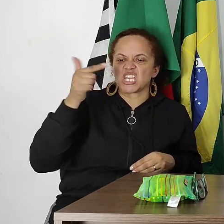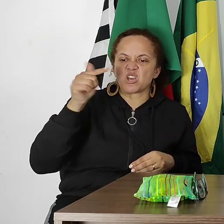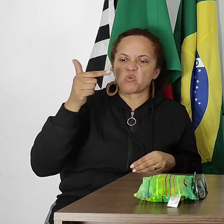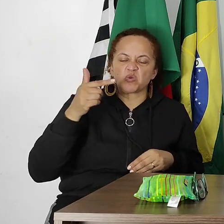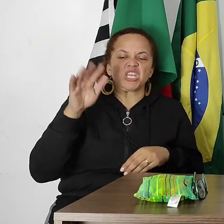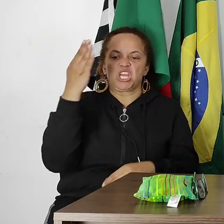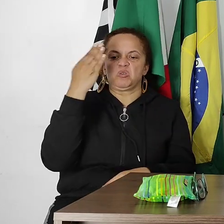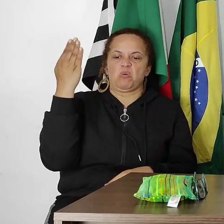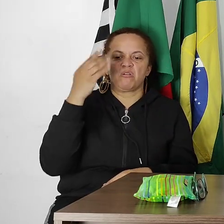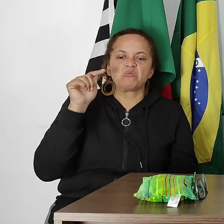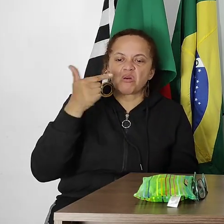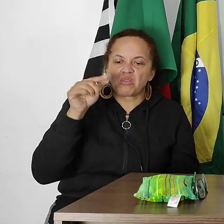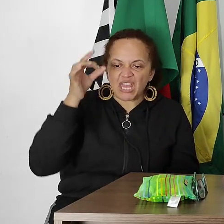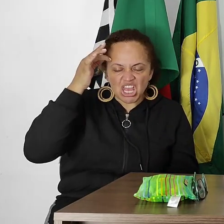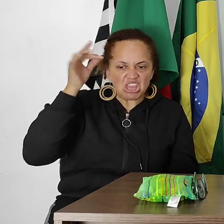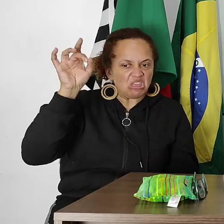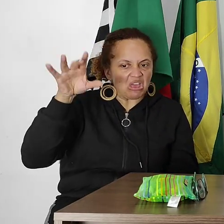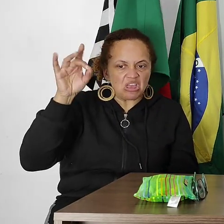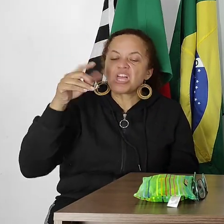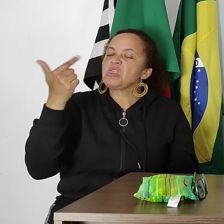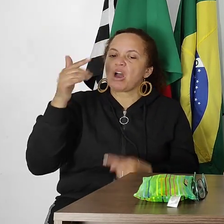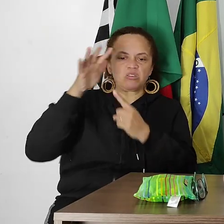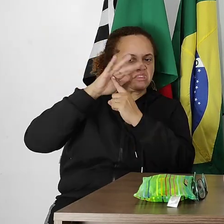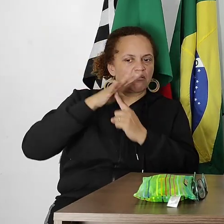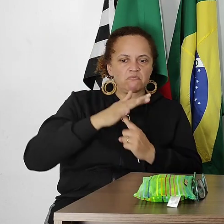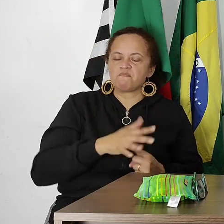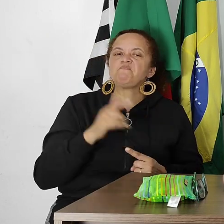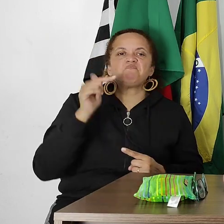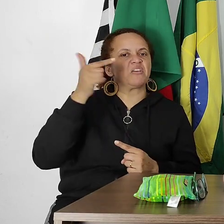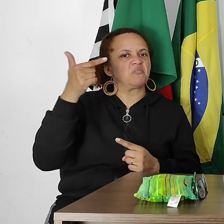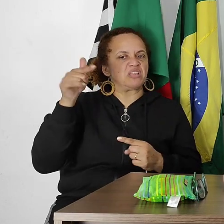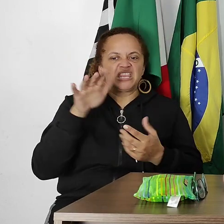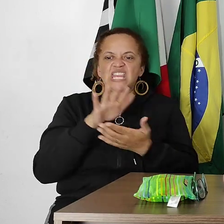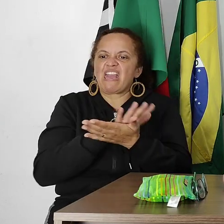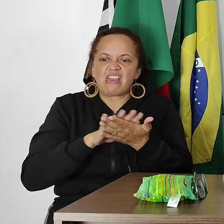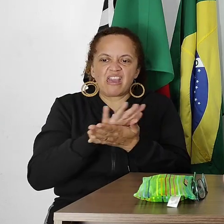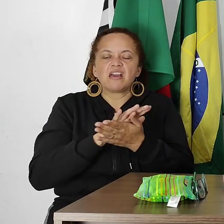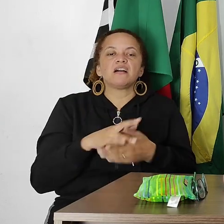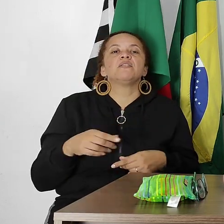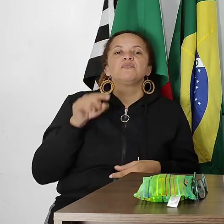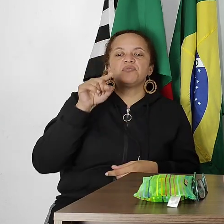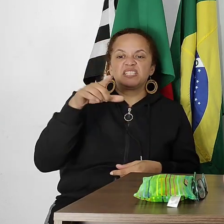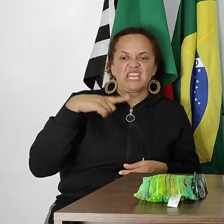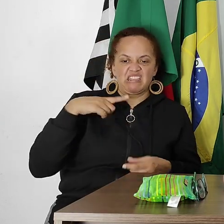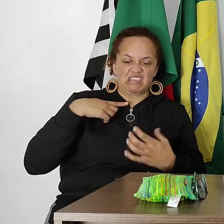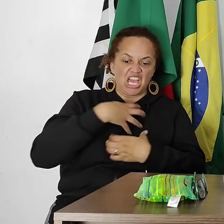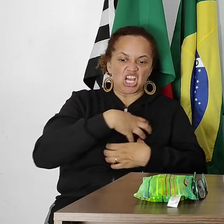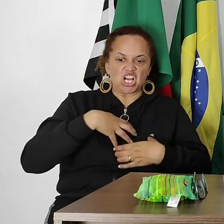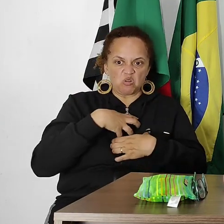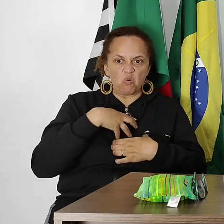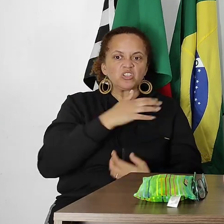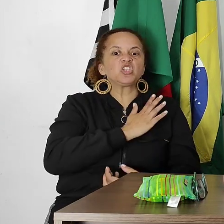não tem enxaqueca, você não tem depressão, você não tem isso, não tem aquilo, você tem uma angústia no seu